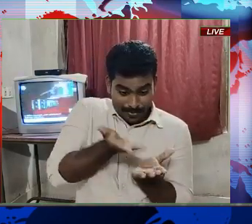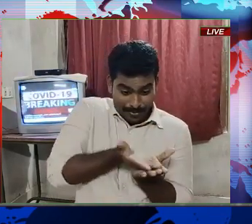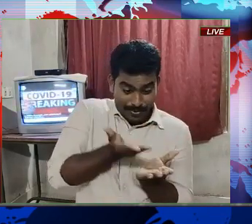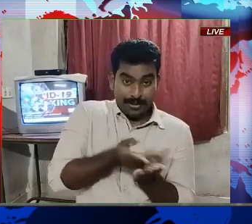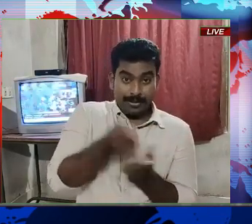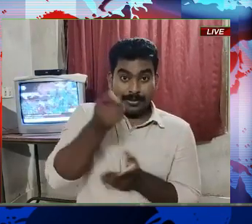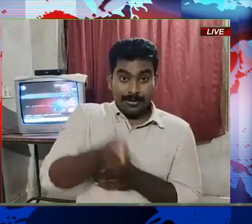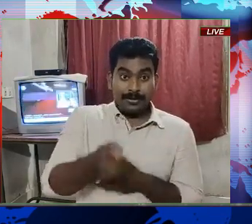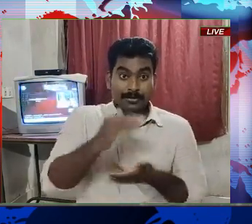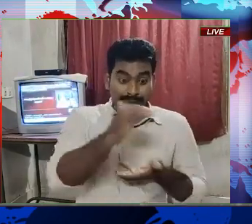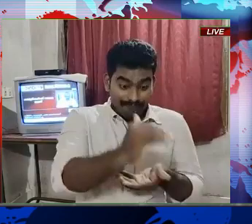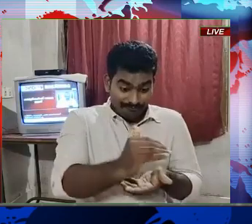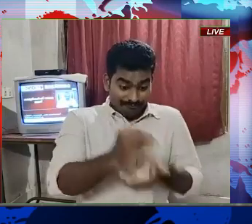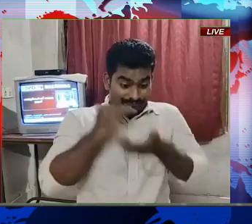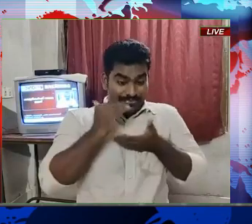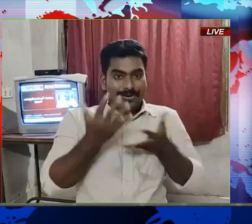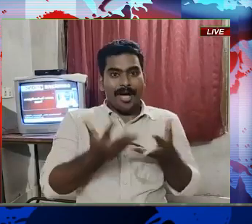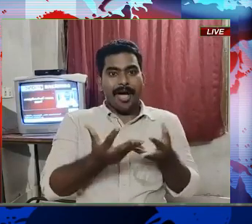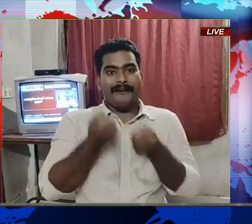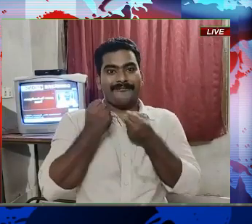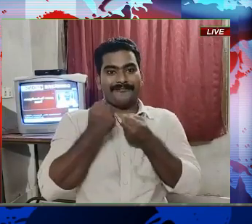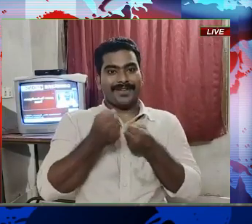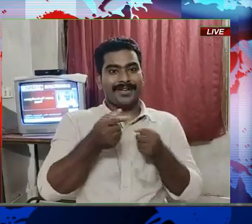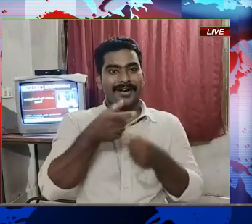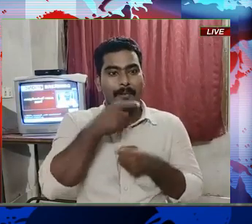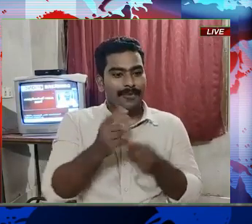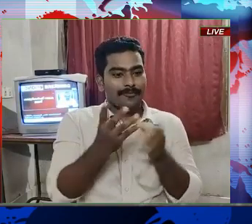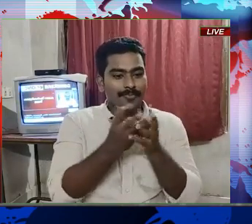എല്ലാവർക്കും ആശംസകൾ നേരുന്നു.